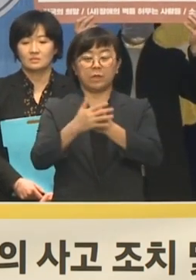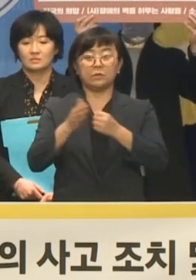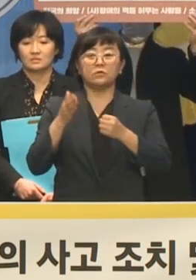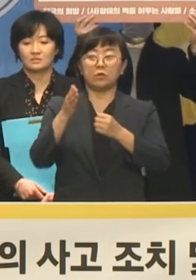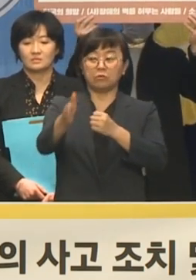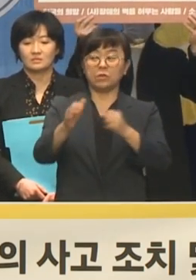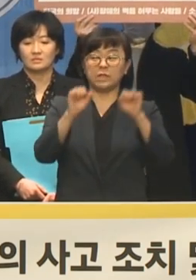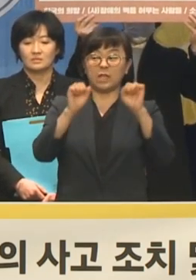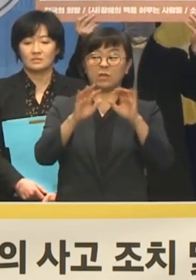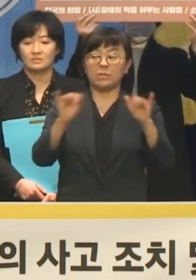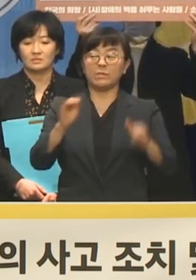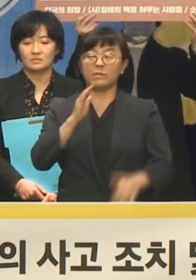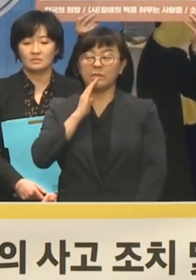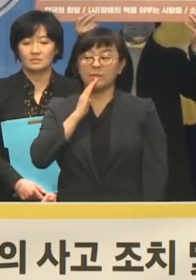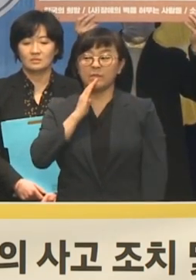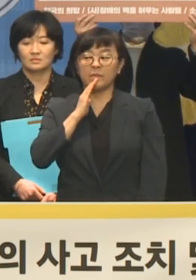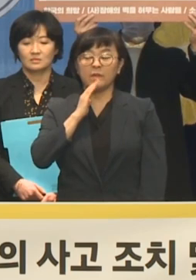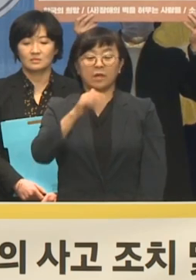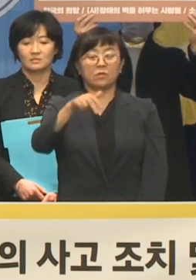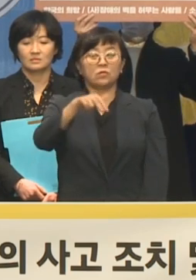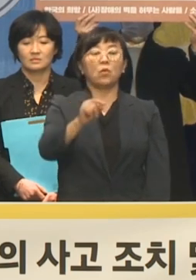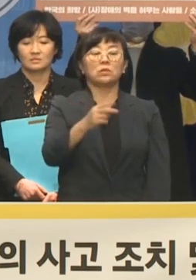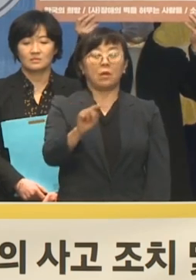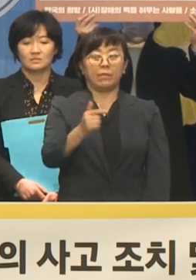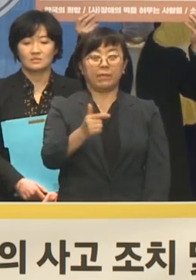전문체육인이지만 조선 파일럿은